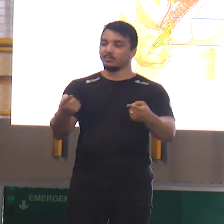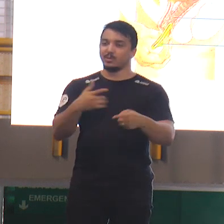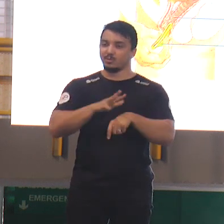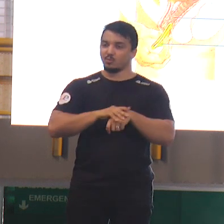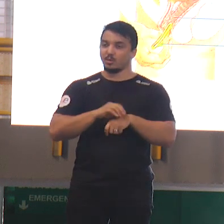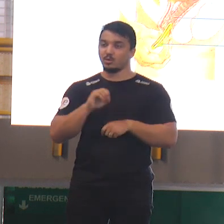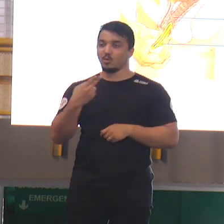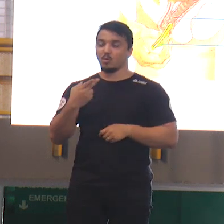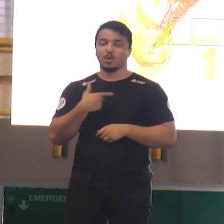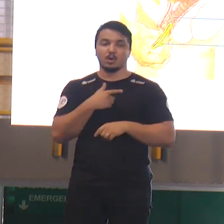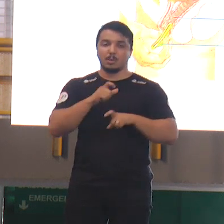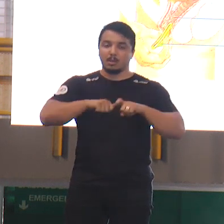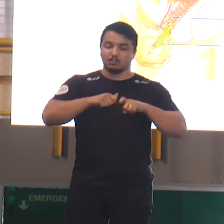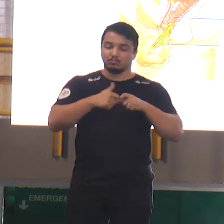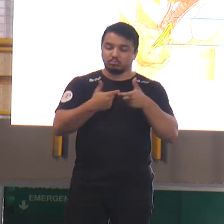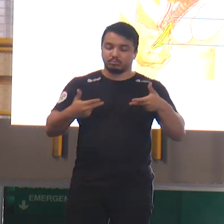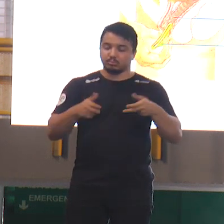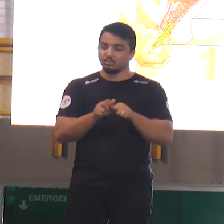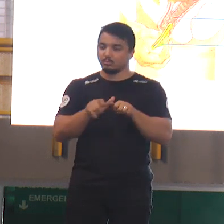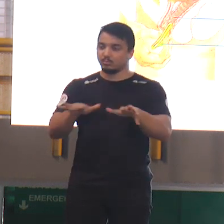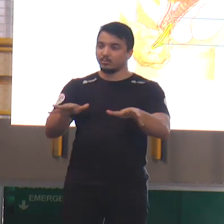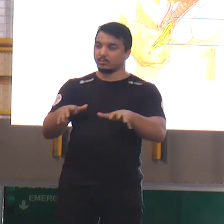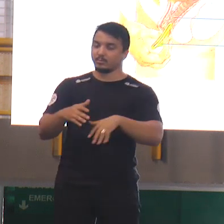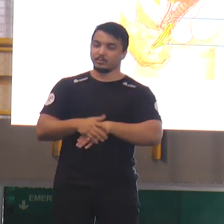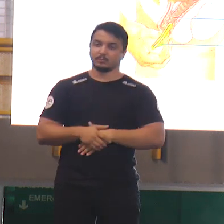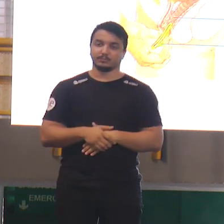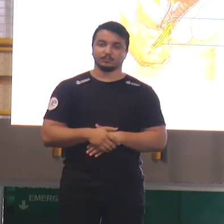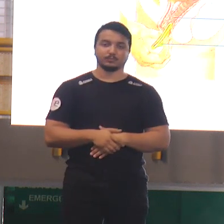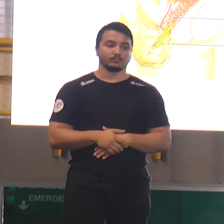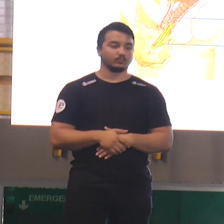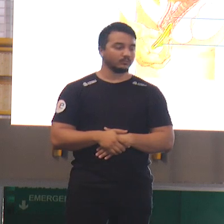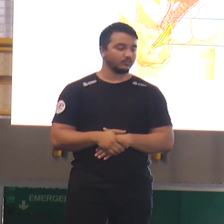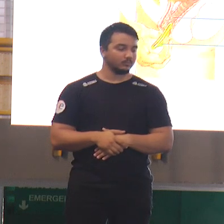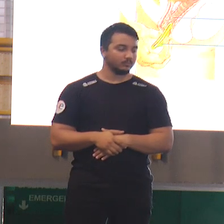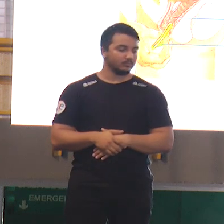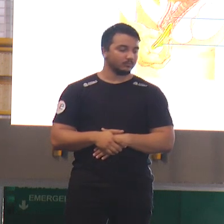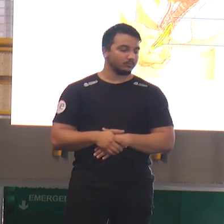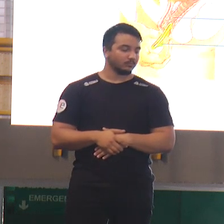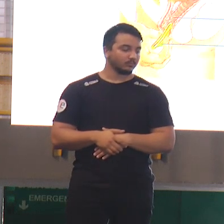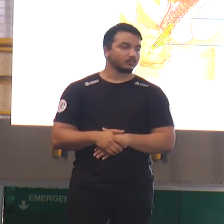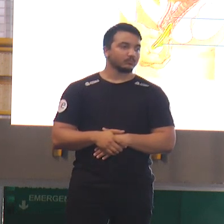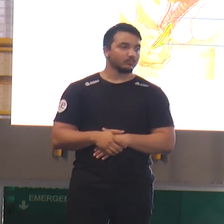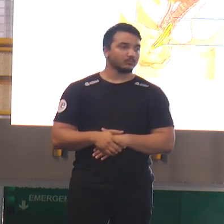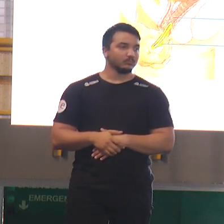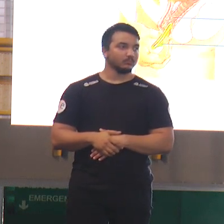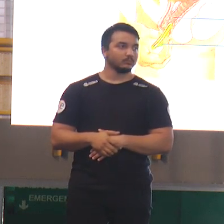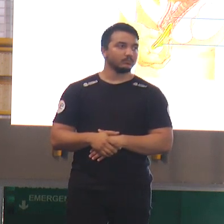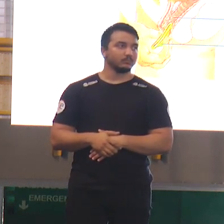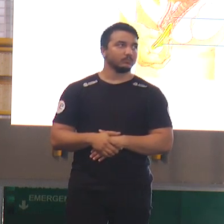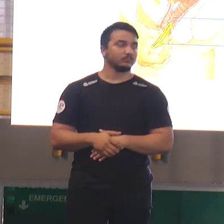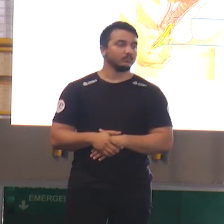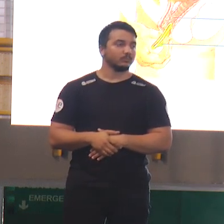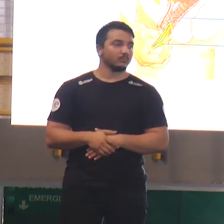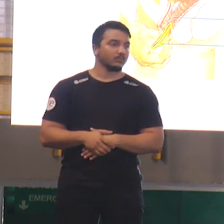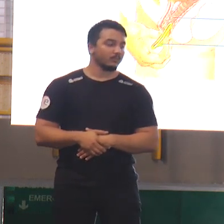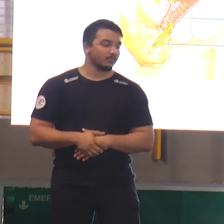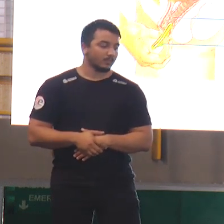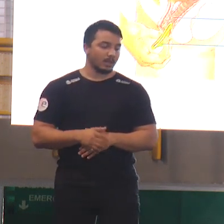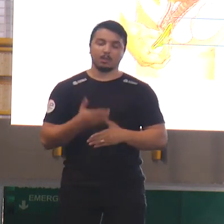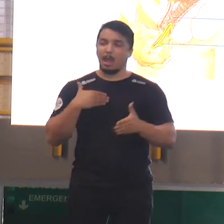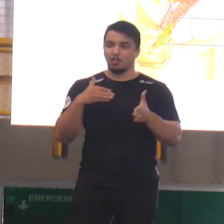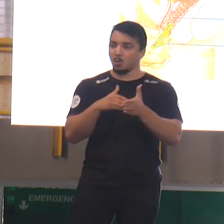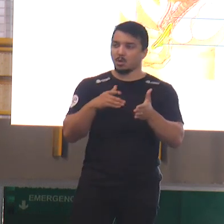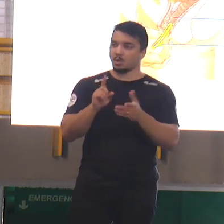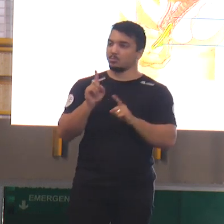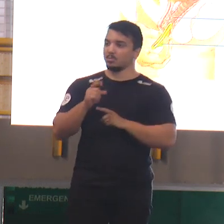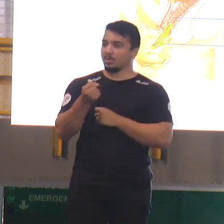ou infecções sexualmente transmissíveis. Eu estou usando a nova terminologia, viu? Obrigado. Tá certo? Não vai permitir,